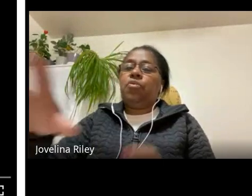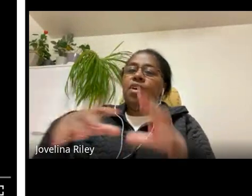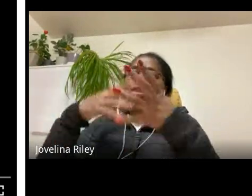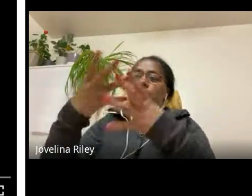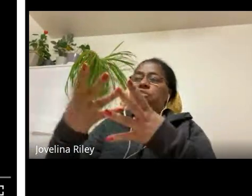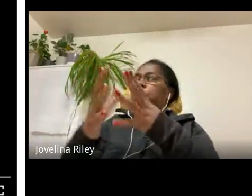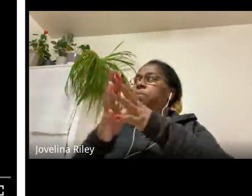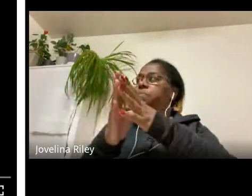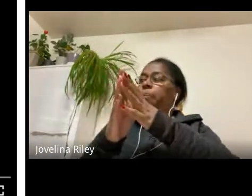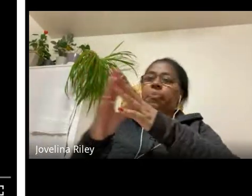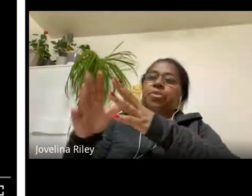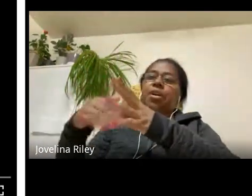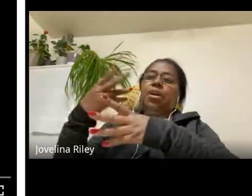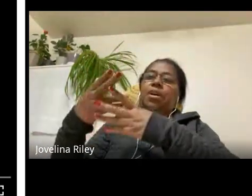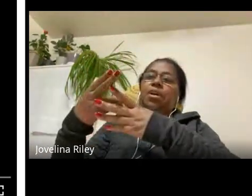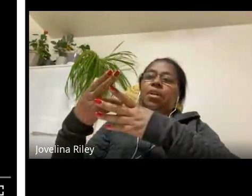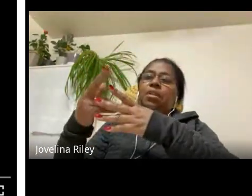Quando eu vi a tradução,